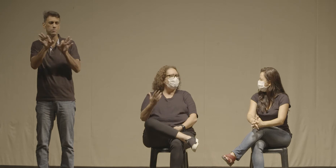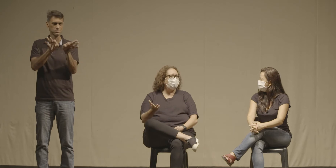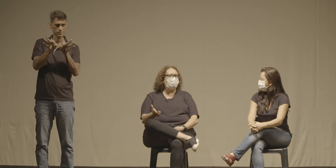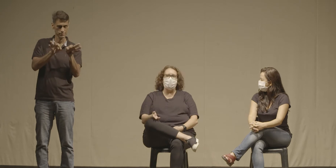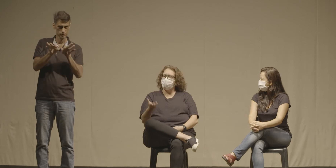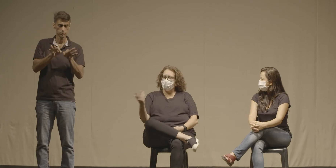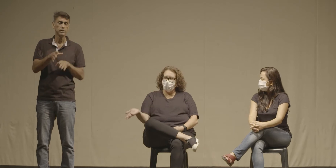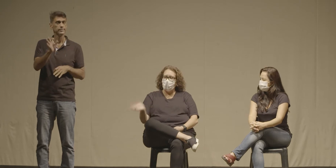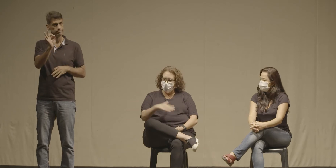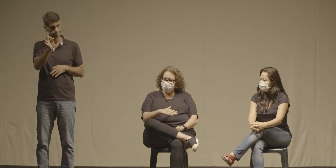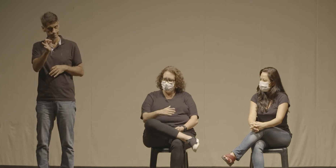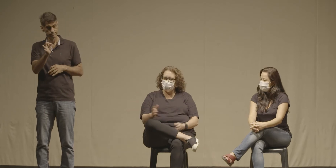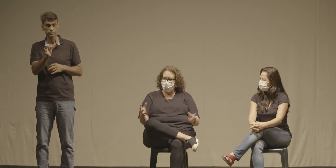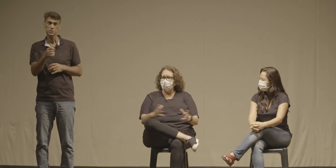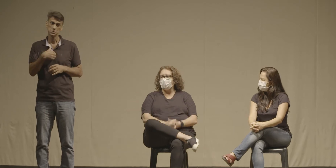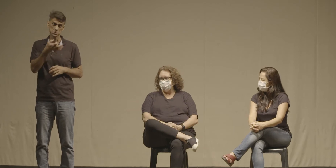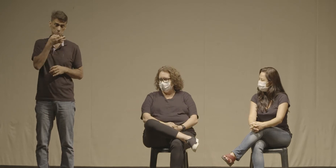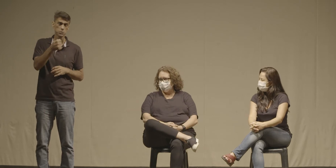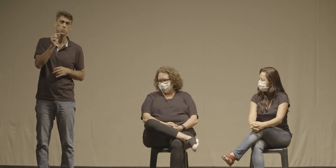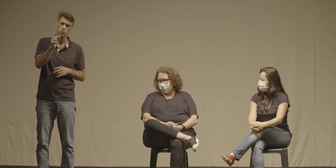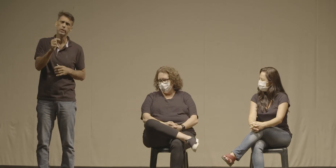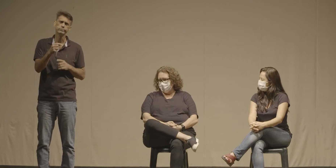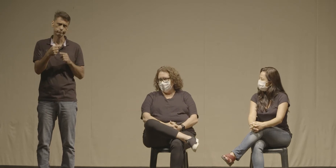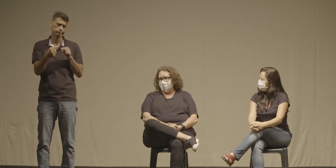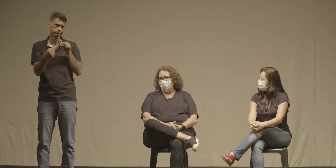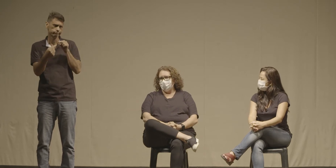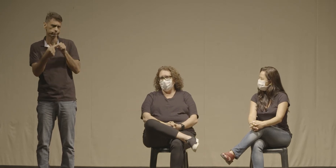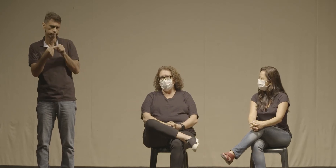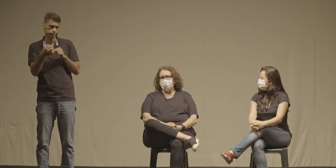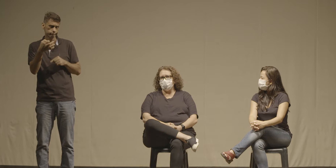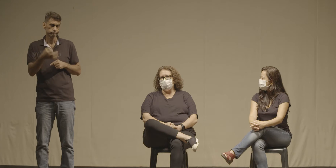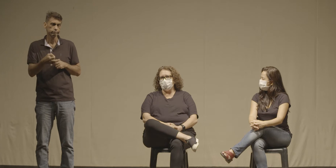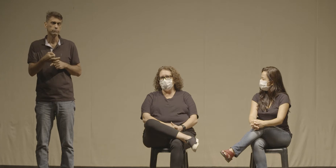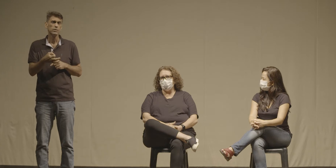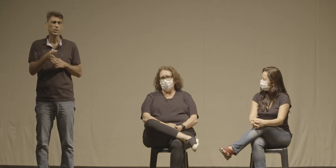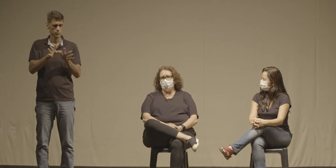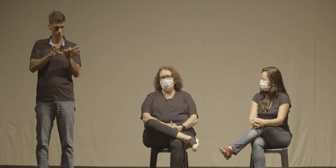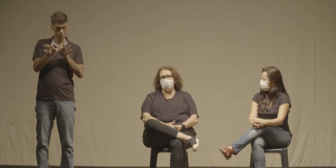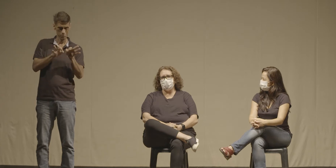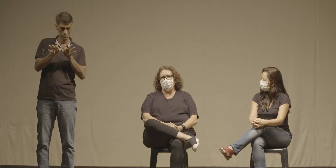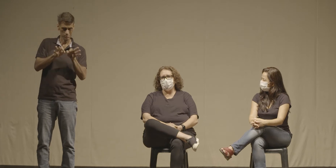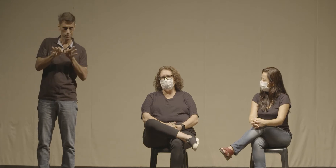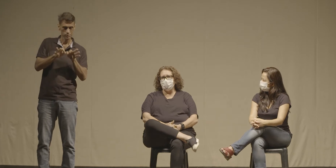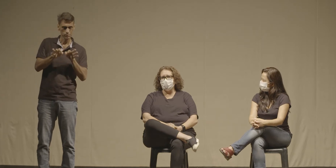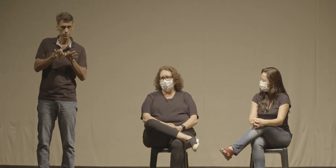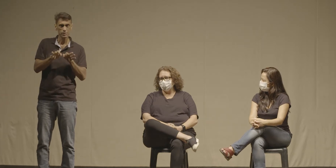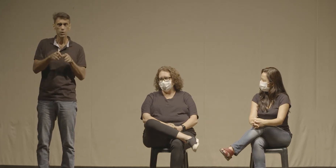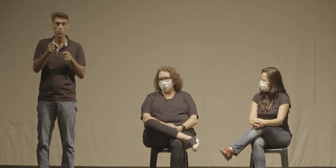planejamento. Exatamente. Então eu acho que tem muito a ver isso, né? Eu acho que o planejamento,